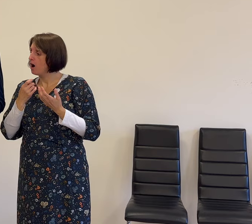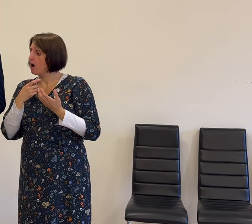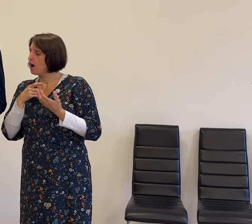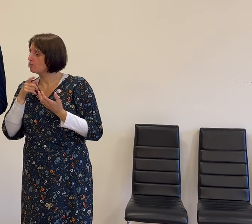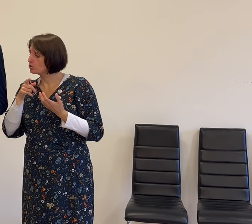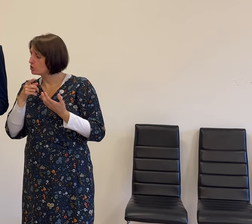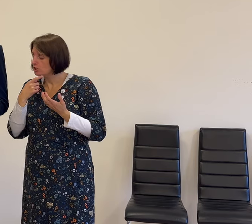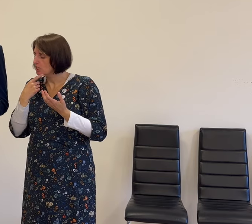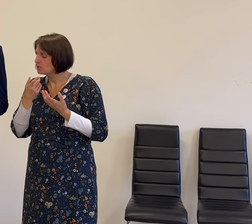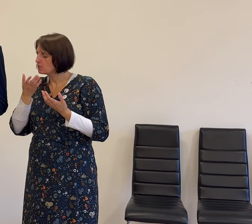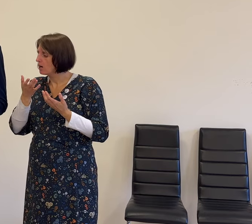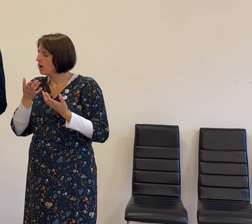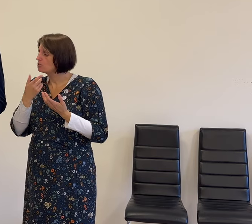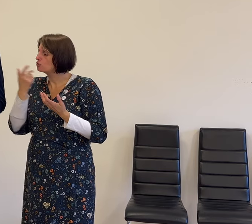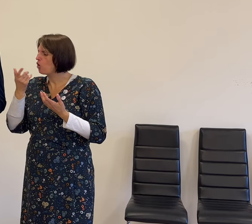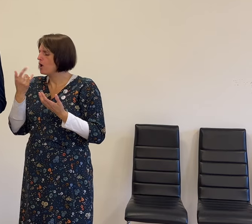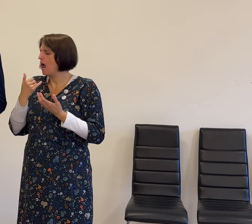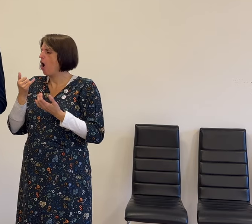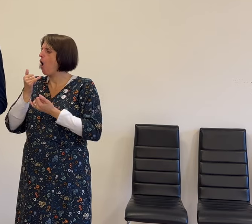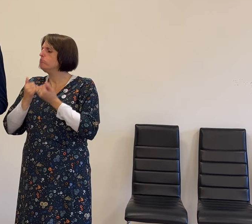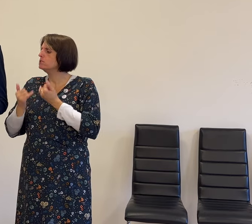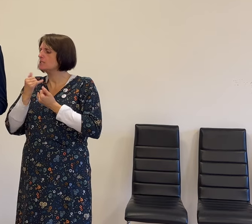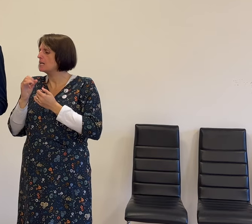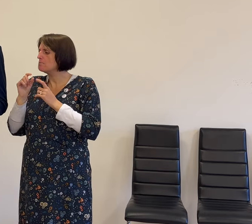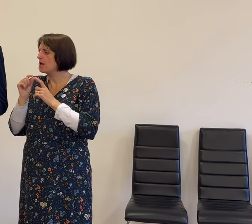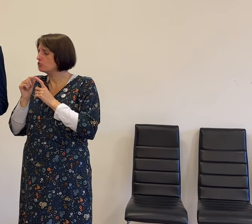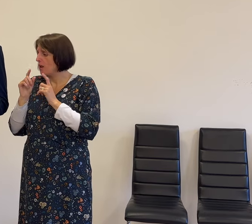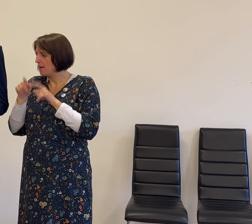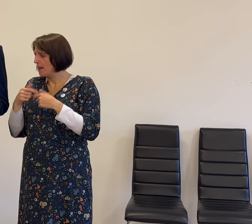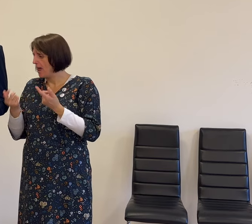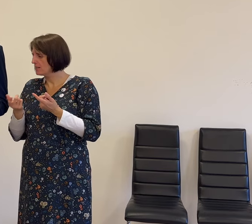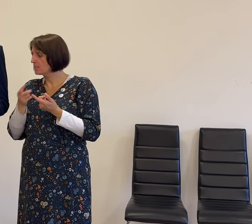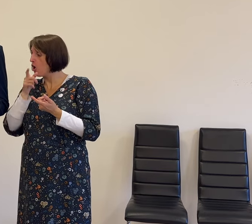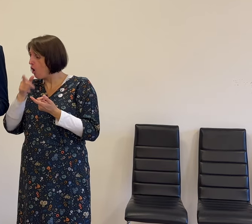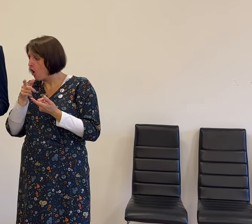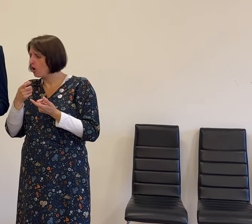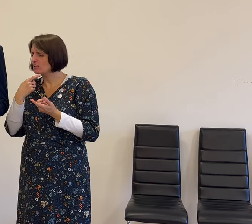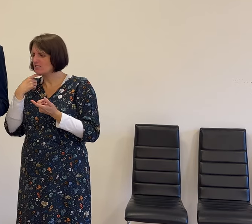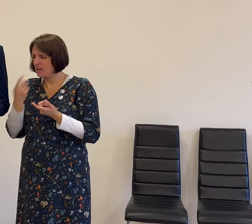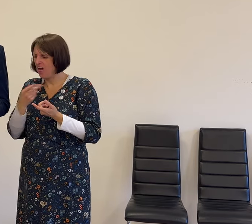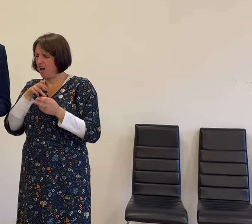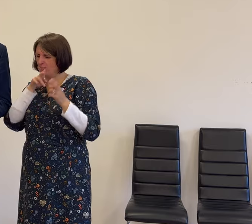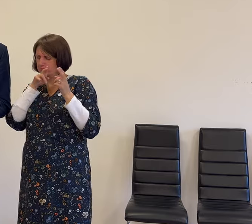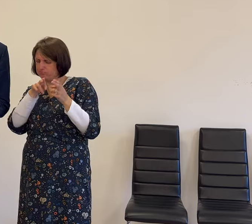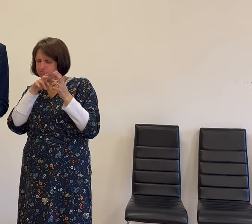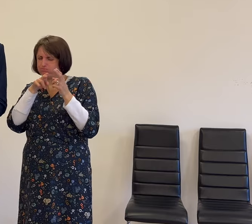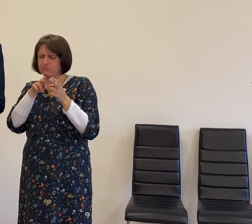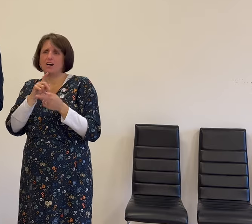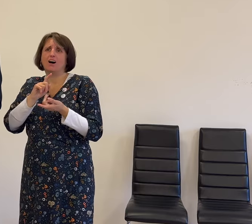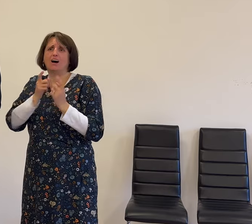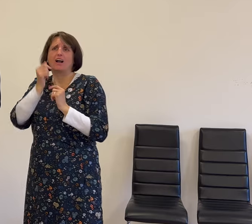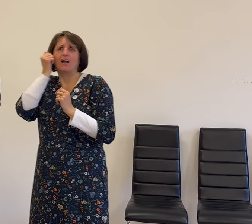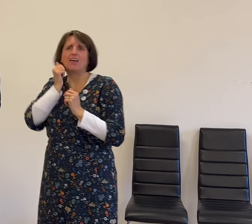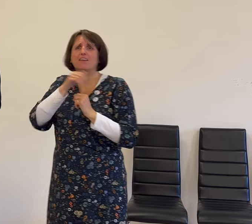neobřezaný Pelištejec, že tupí řady živého Boha? Lid mu odpověděl stejně, to a to dostane muž, který ho zabije.